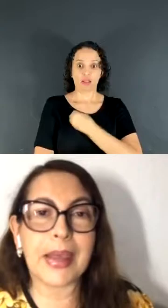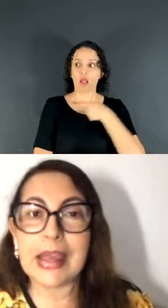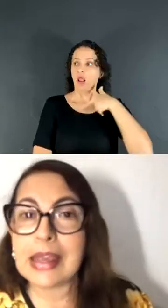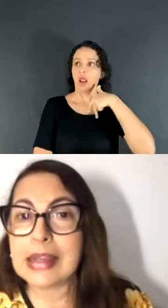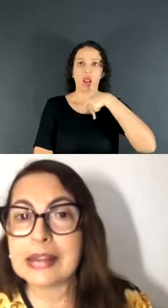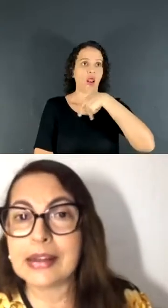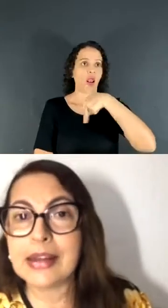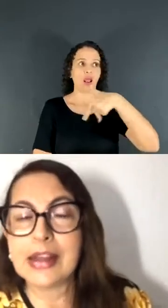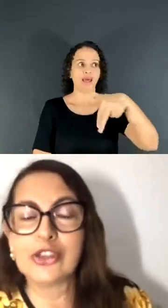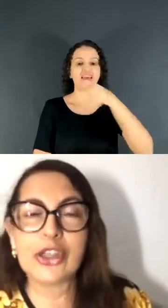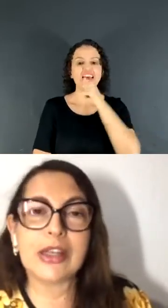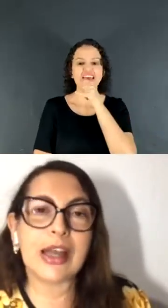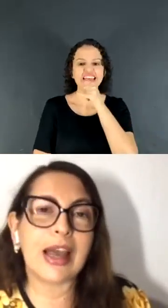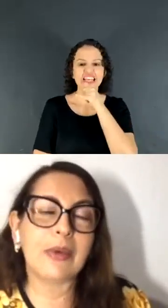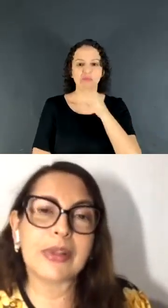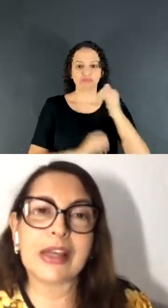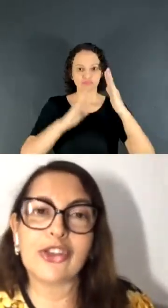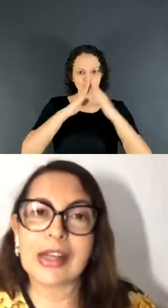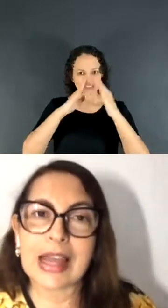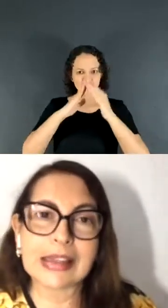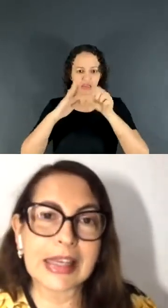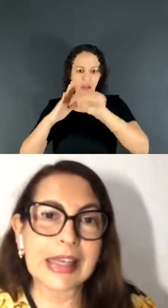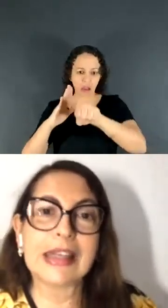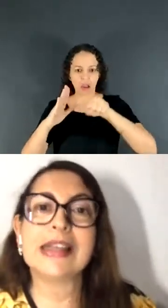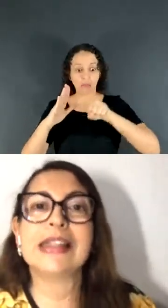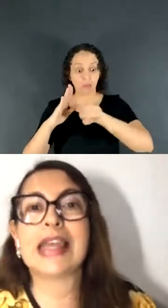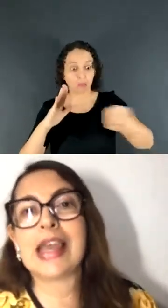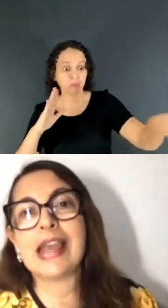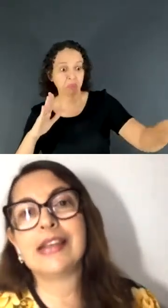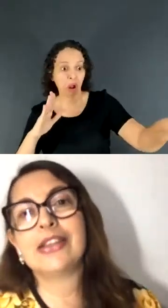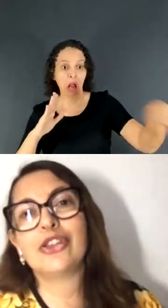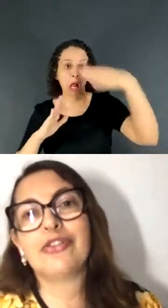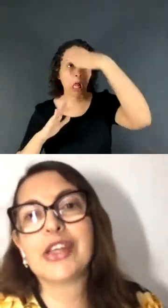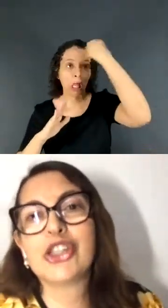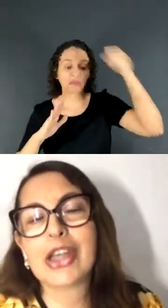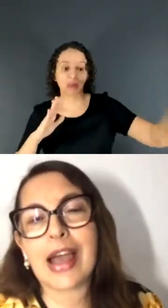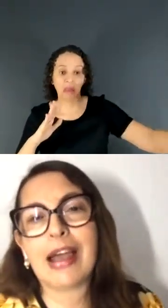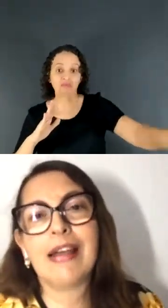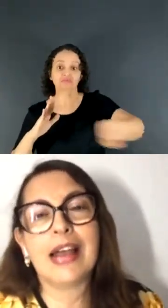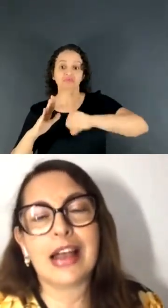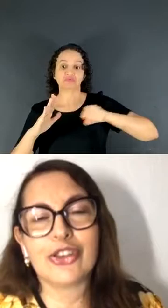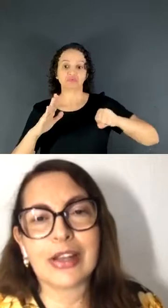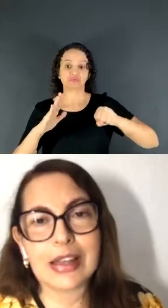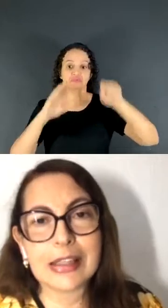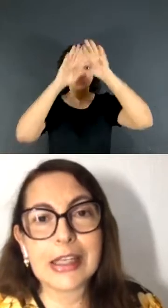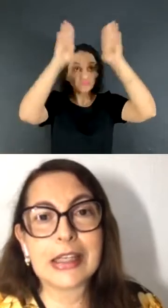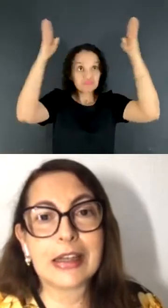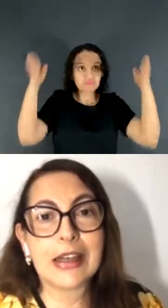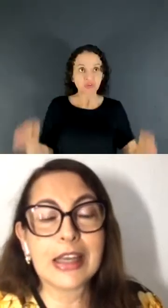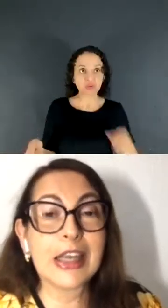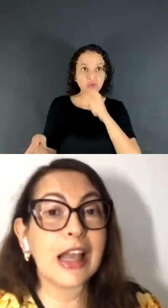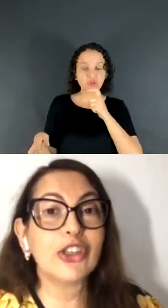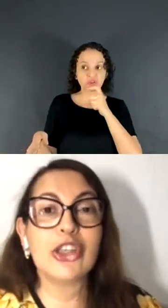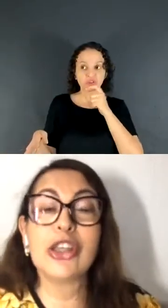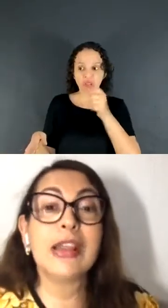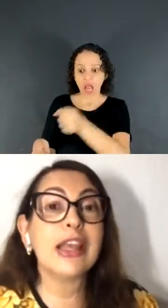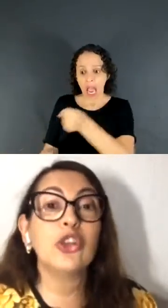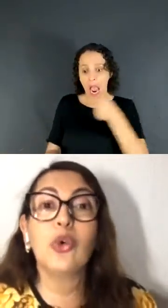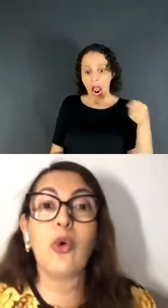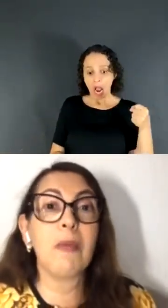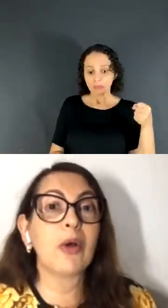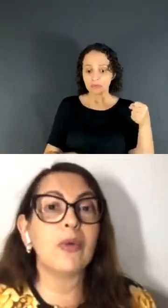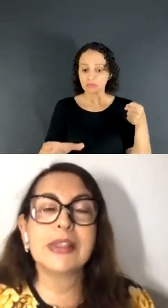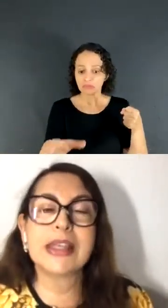porta aberta, tira a água da geladeira, esquece de fechar a geladeira e a gente